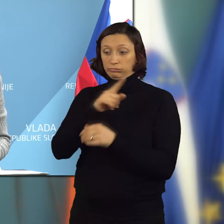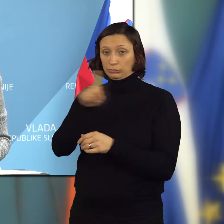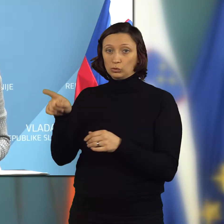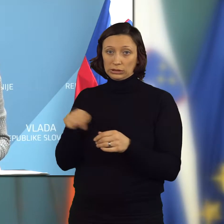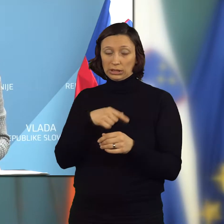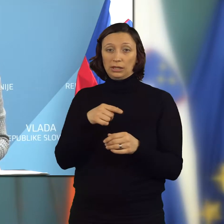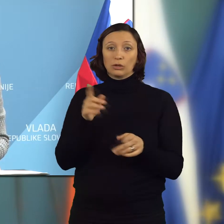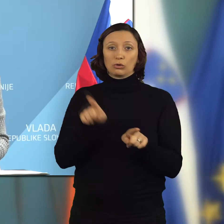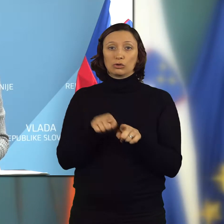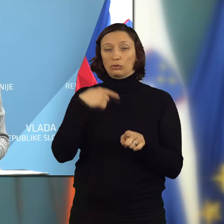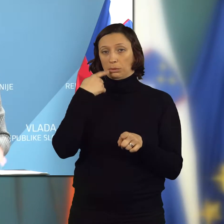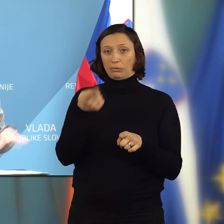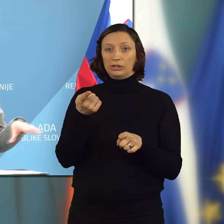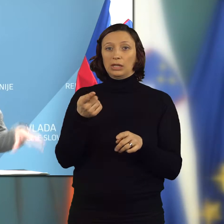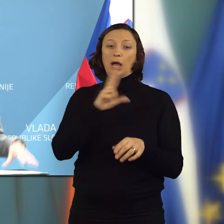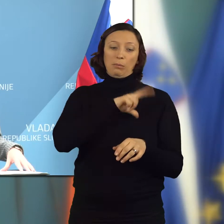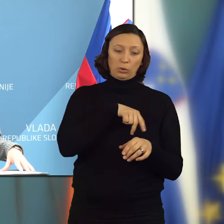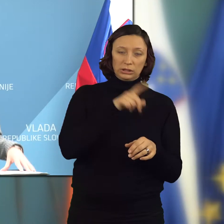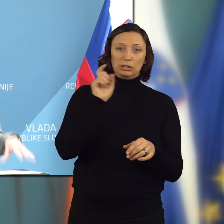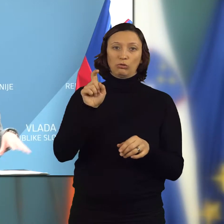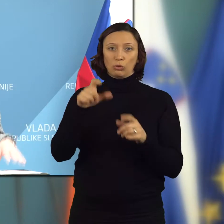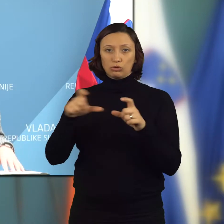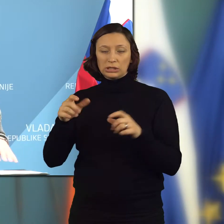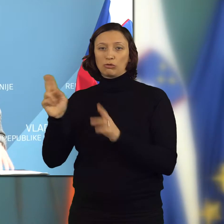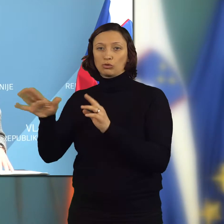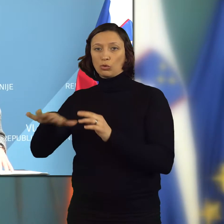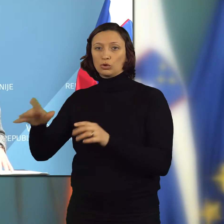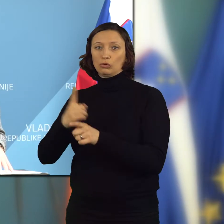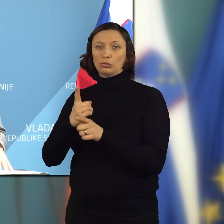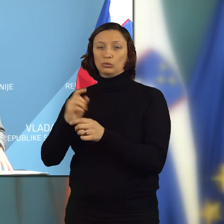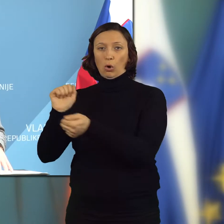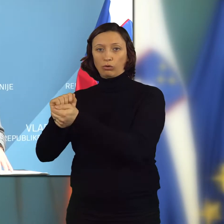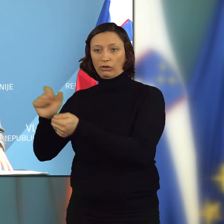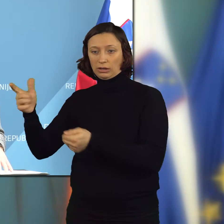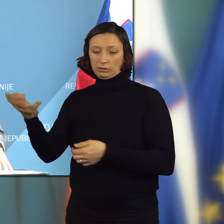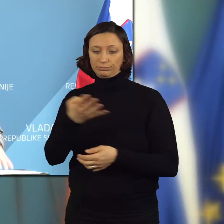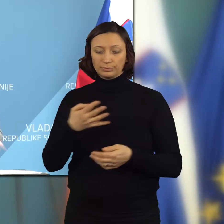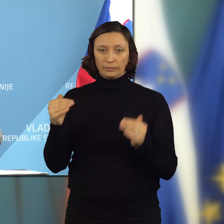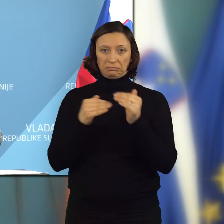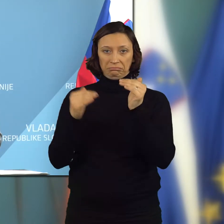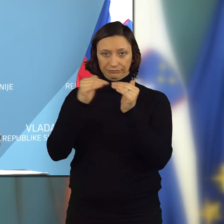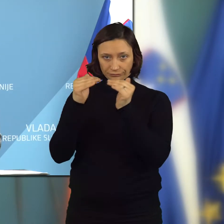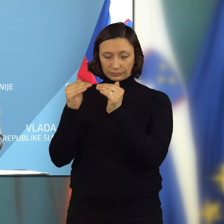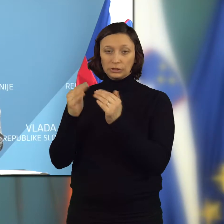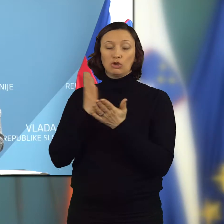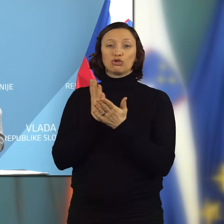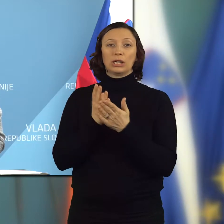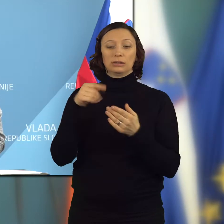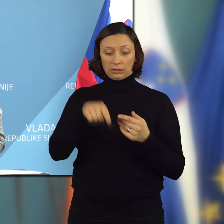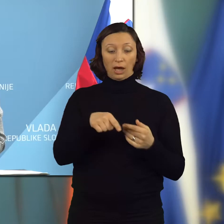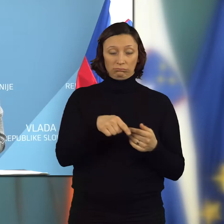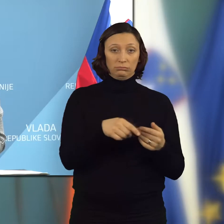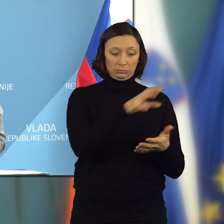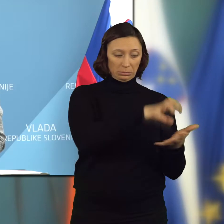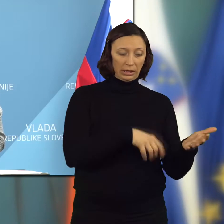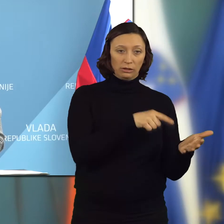vsemi deležniki, kot sem povedala, tako s policijo, tožilstvom, sodstvom, pa na drugi strani tudi z odvetniki, vsebujejo tudi